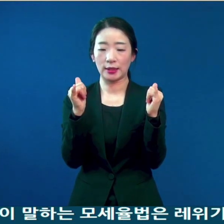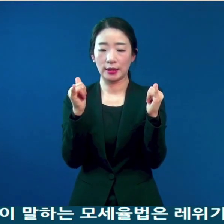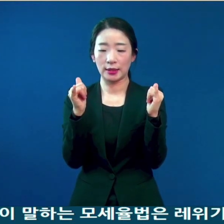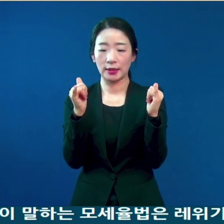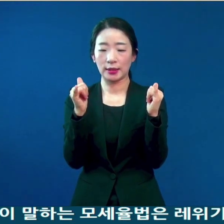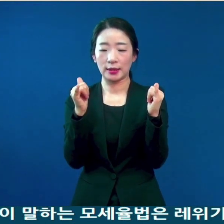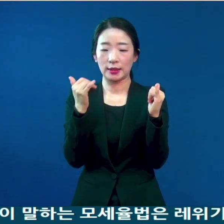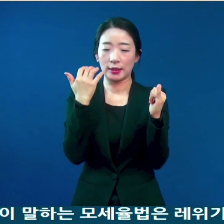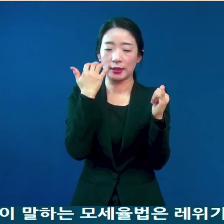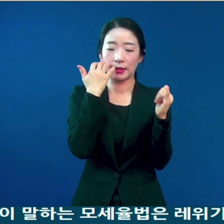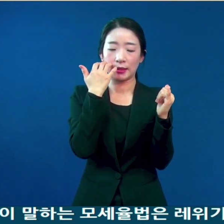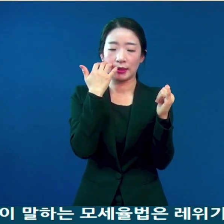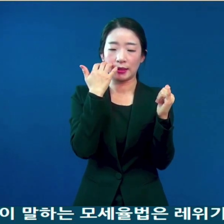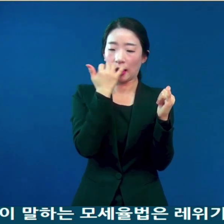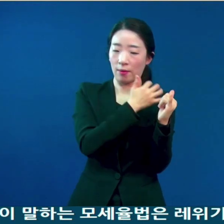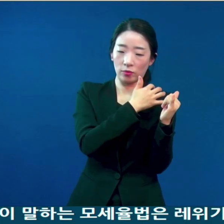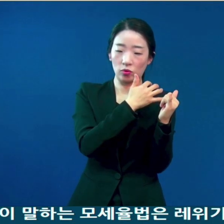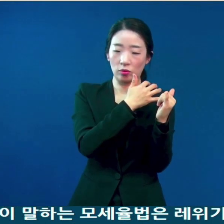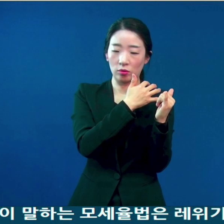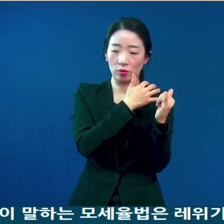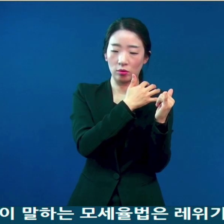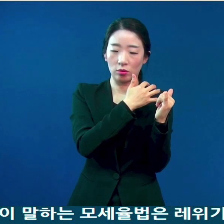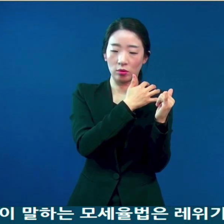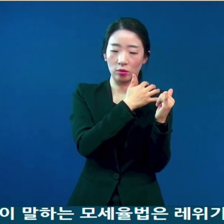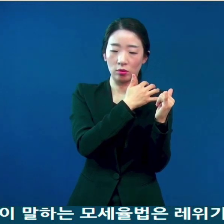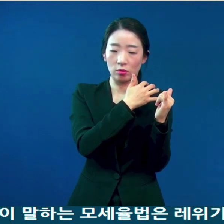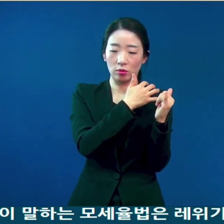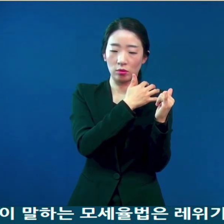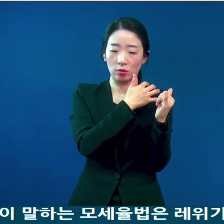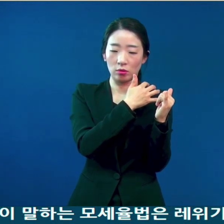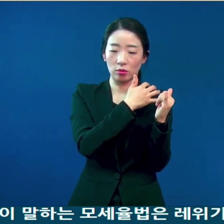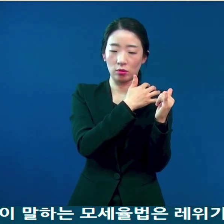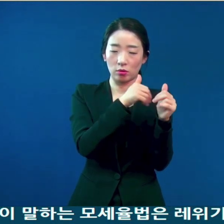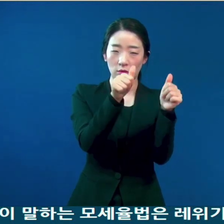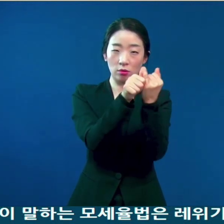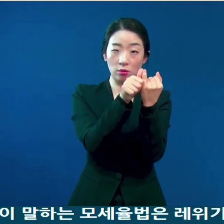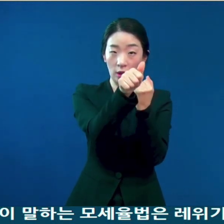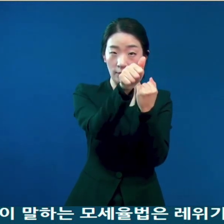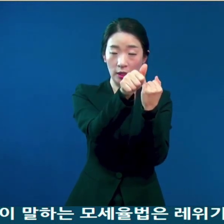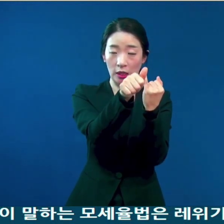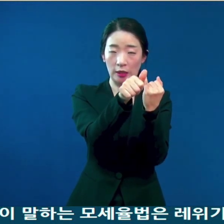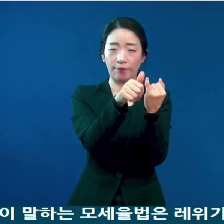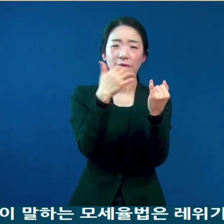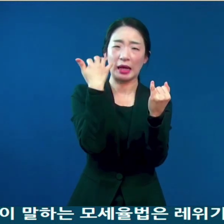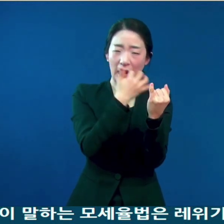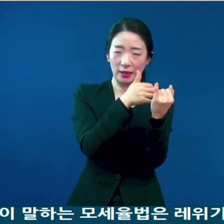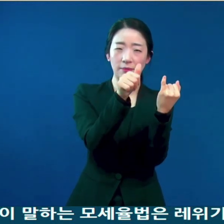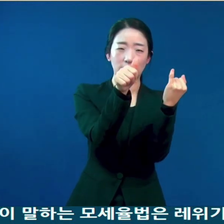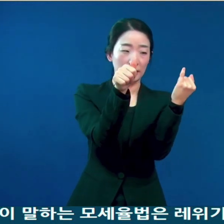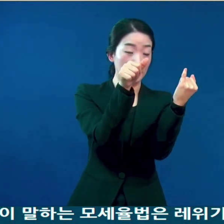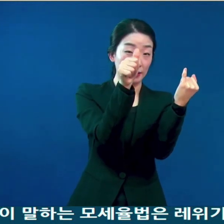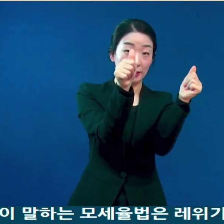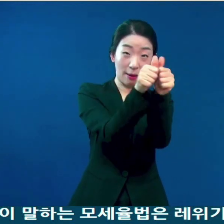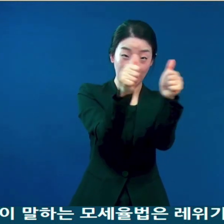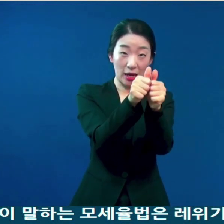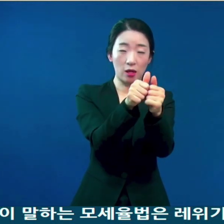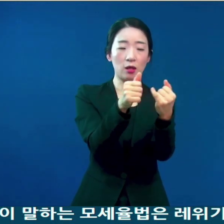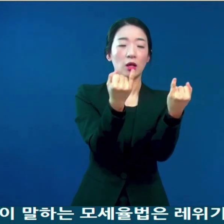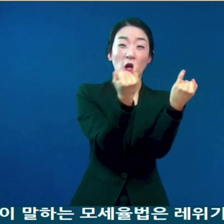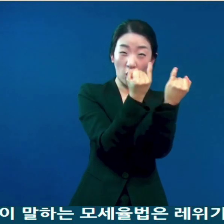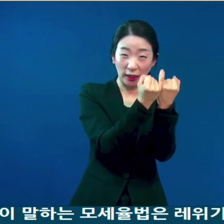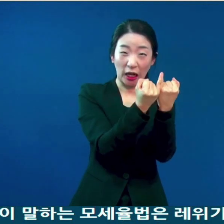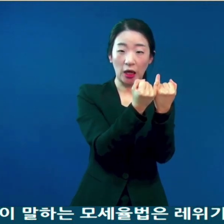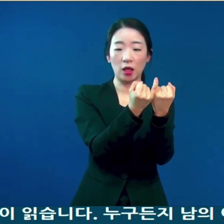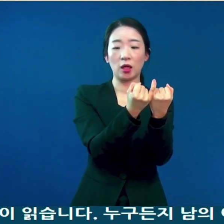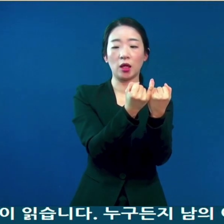음부를 반드시 죽일지니라. 간부는 남자고 음부는 여자입니다. 여기에 핵심은